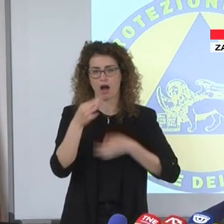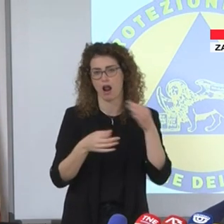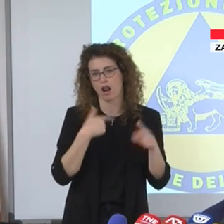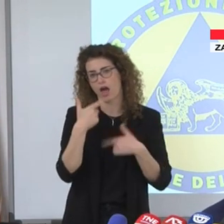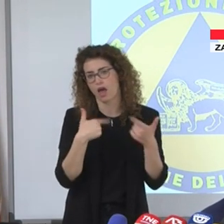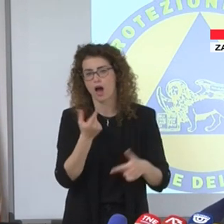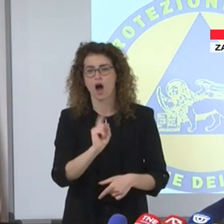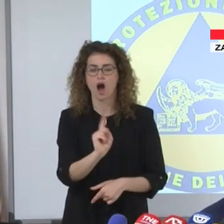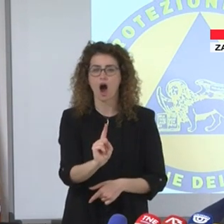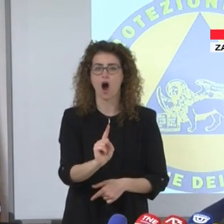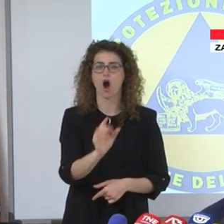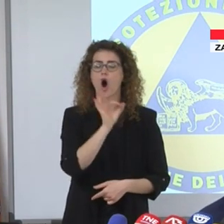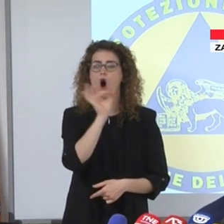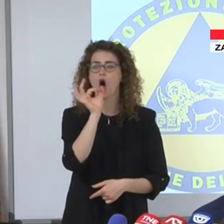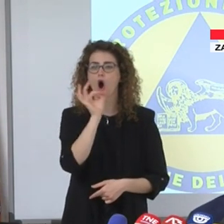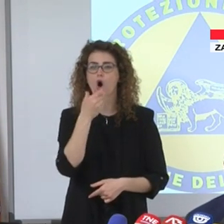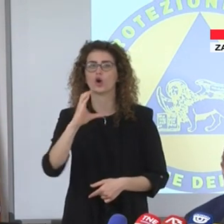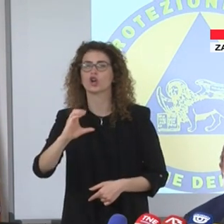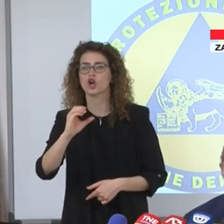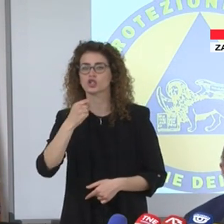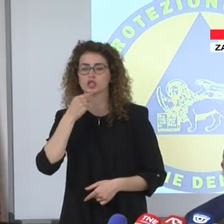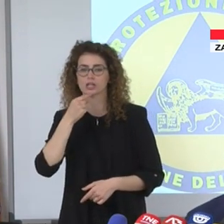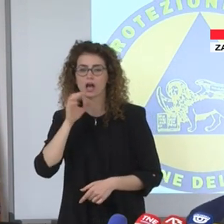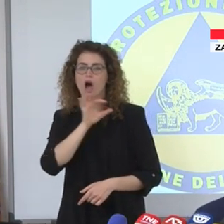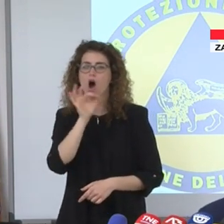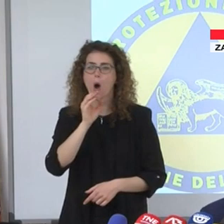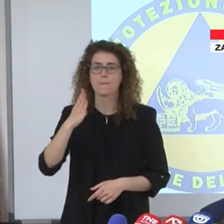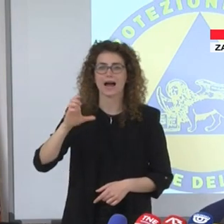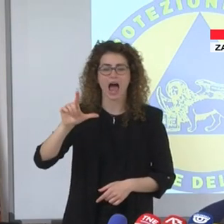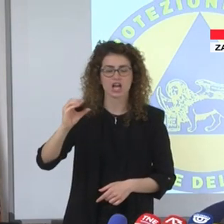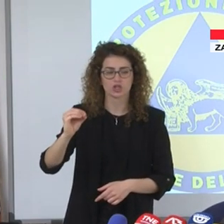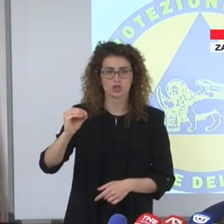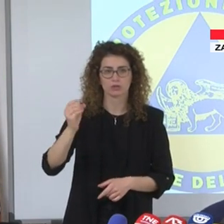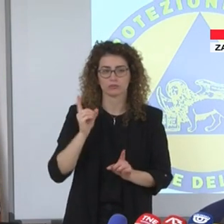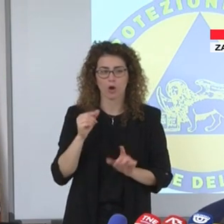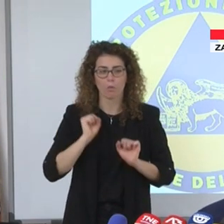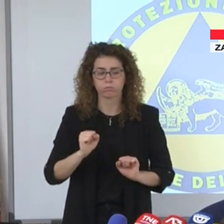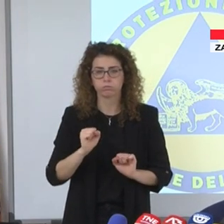qualcosa di Crozza? Ho mai detto qualcosa di Balasso? Che peraltro potrei essere anche